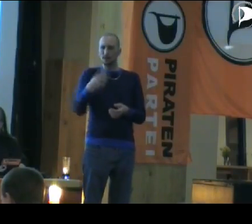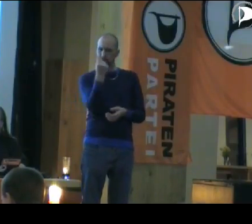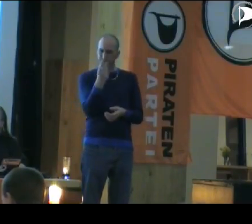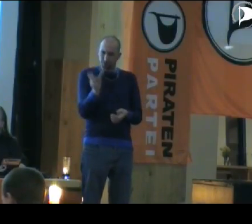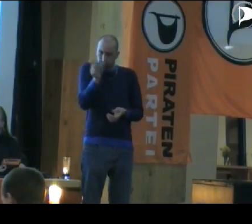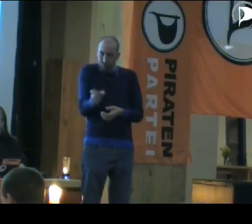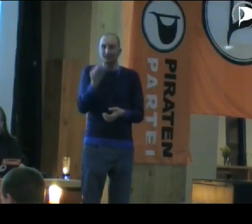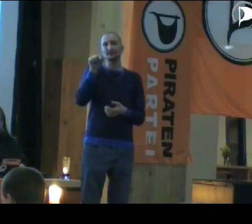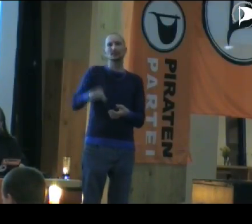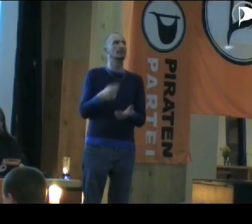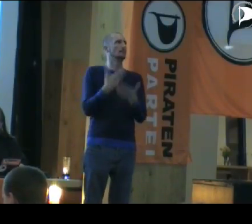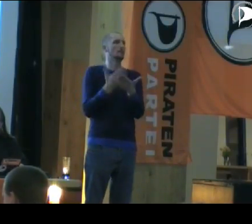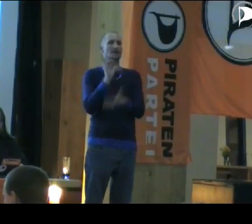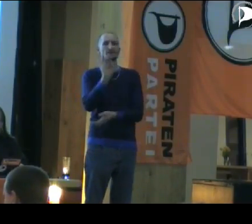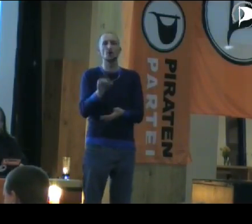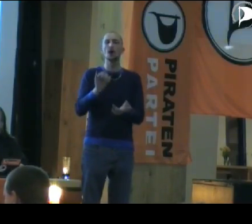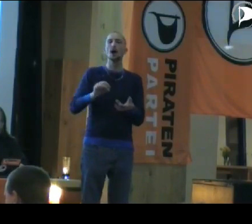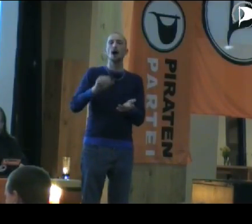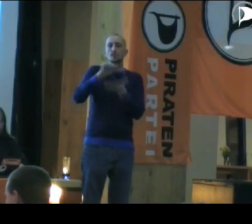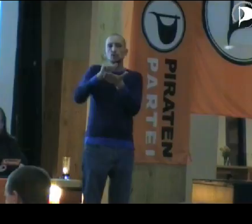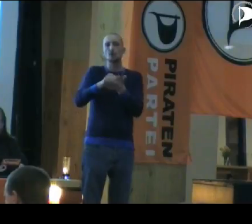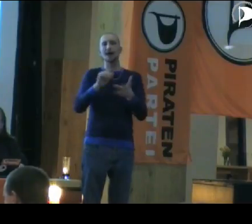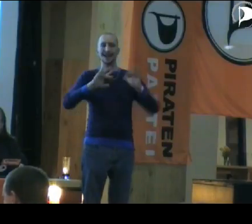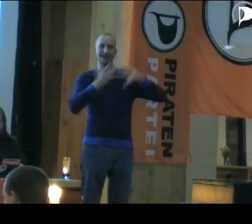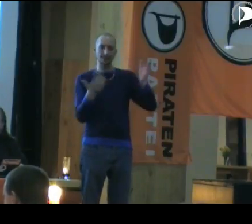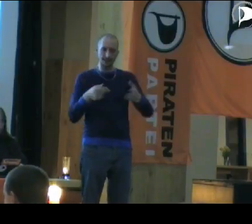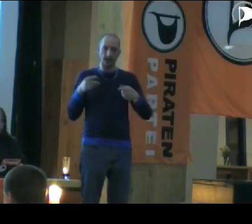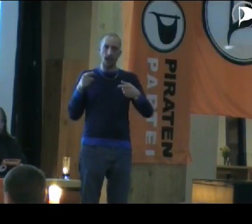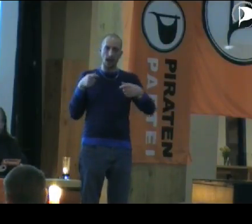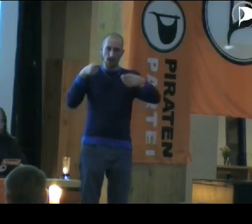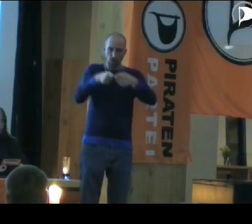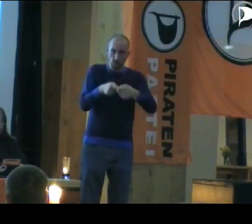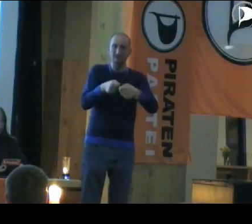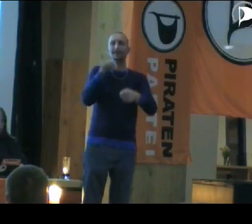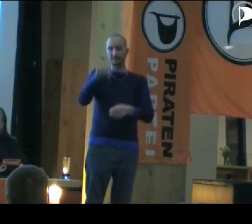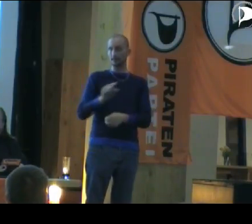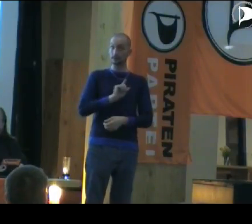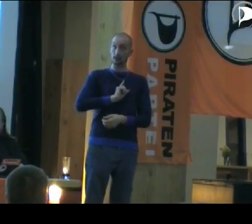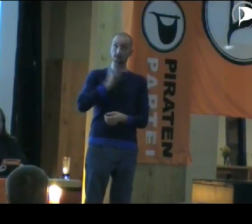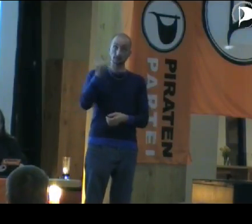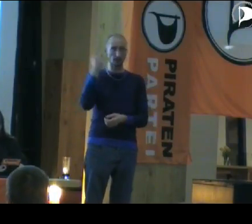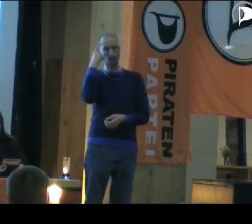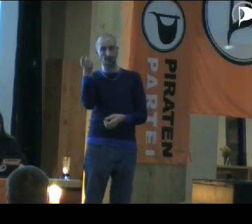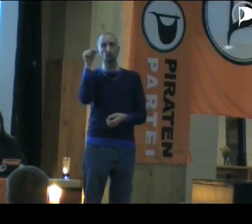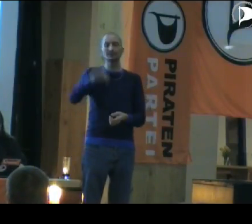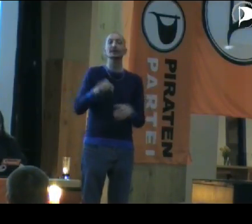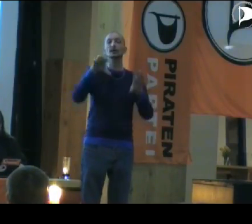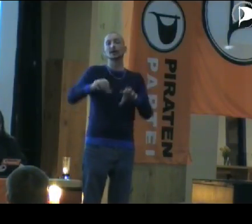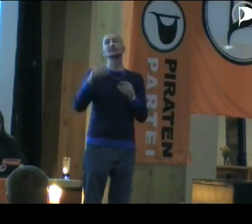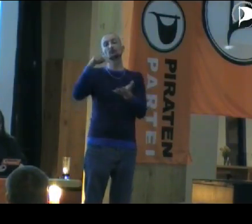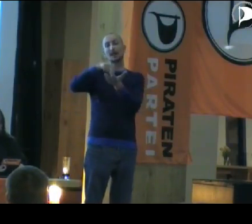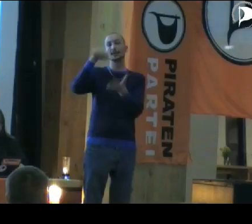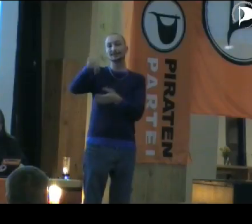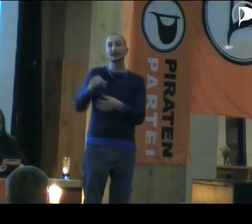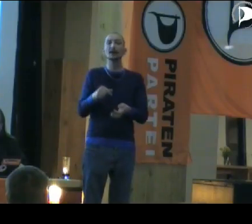sind so dinge wie jede gruppe wieder angestoßen werden da habe ich persönlich bin da haben sich das alles geschafft der relevant ist am rand solches weiter